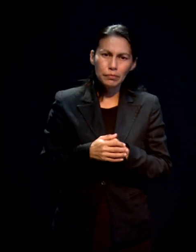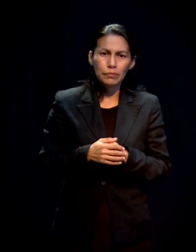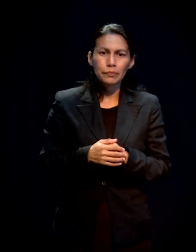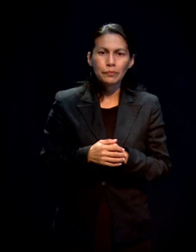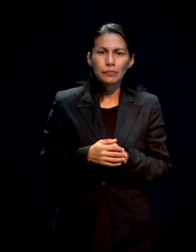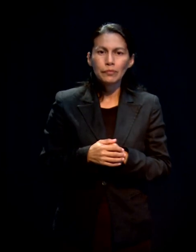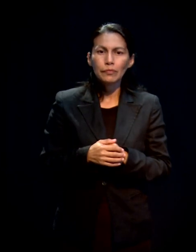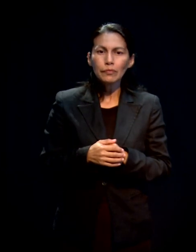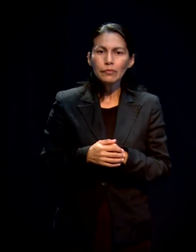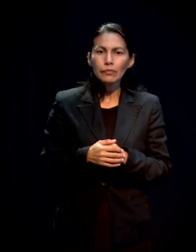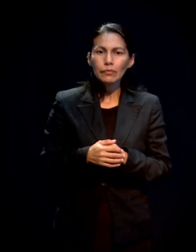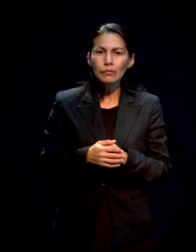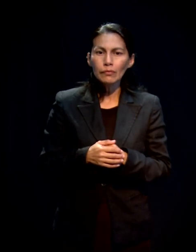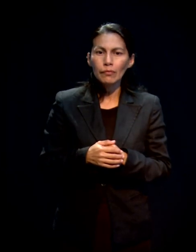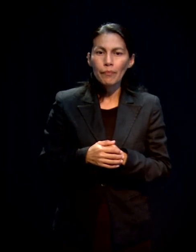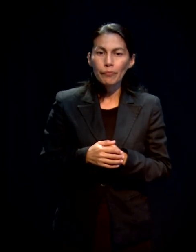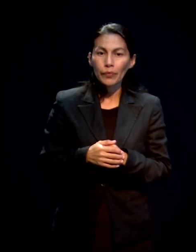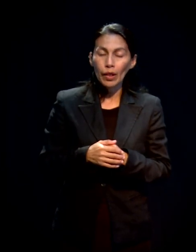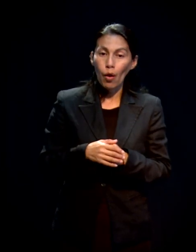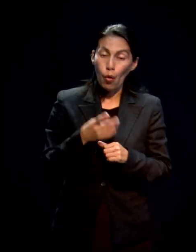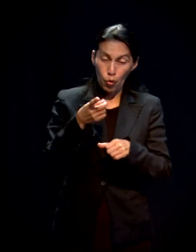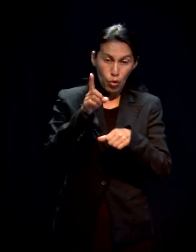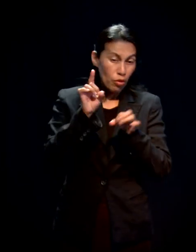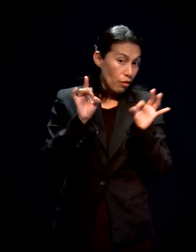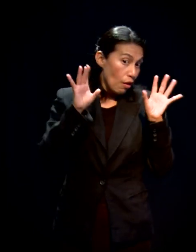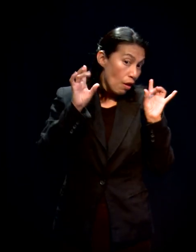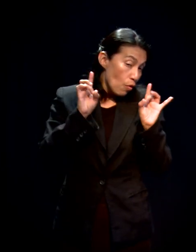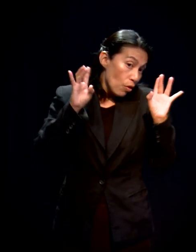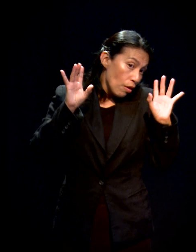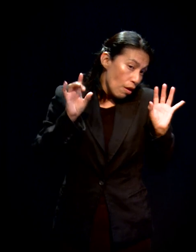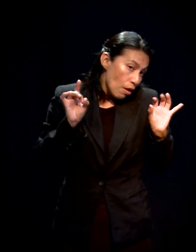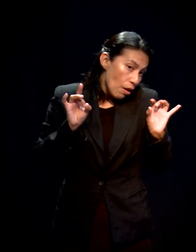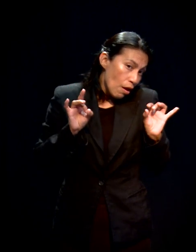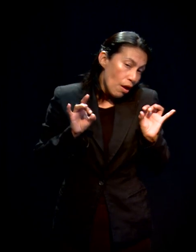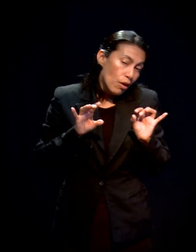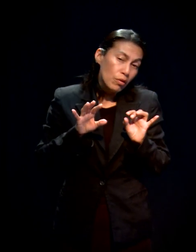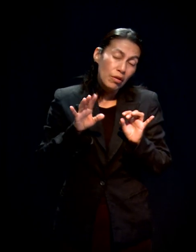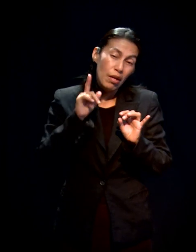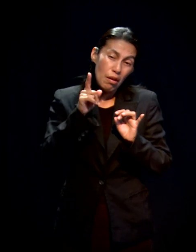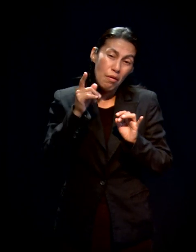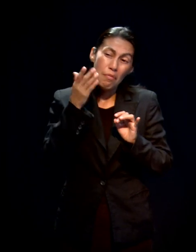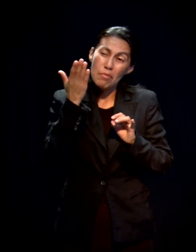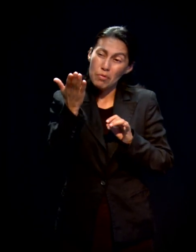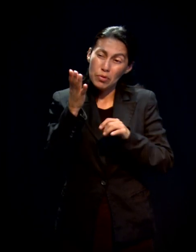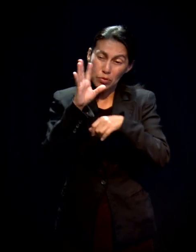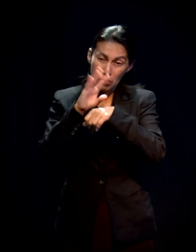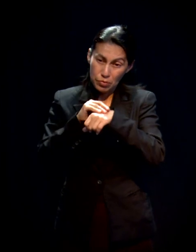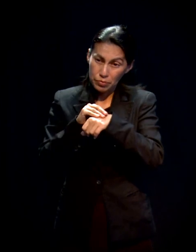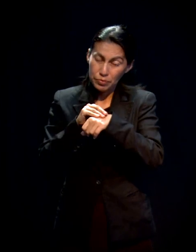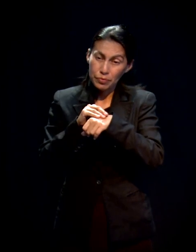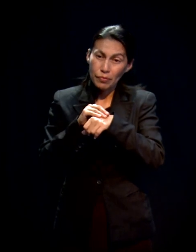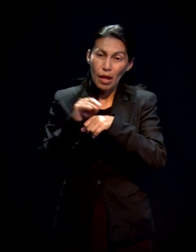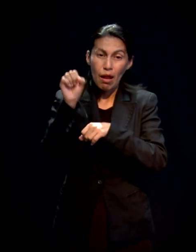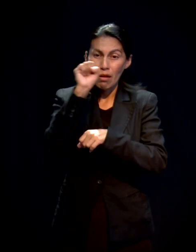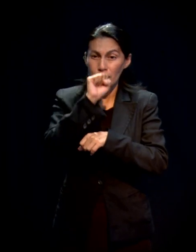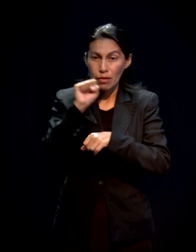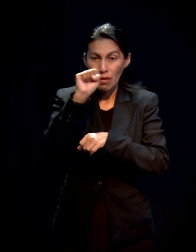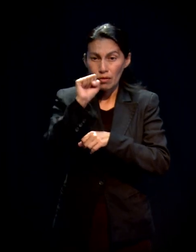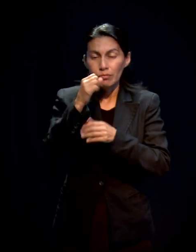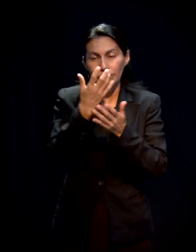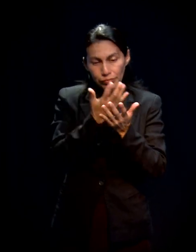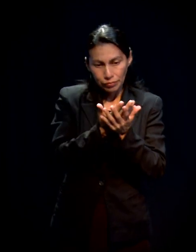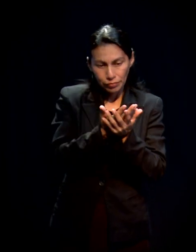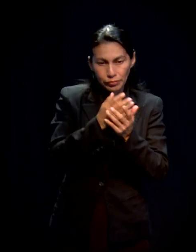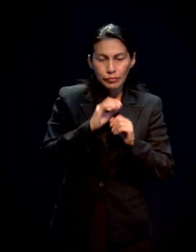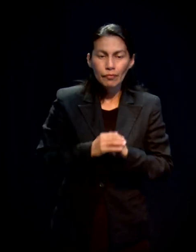en el que pidió permiso para ya no ir a trabajar los sábados el trabajaba con un empresario de seguridad privada